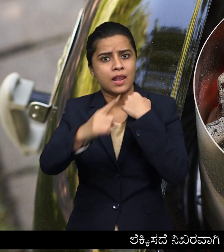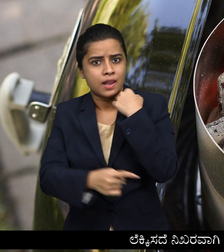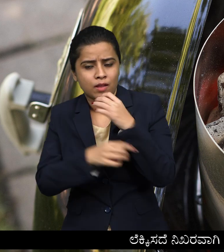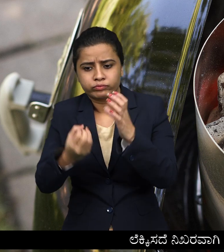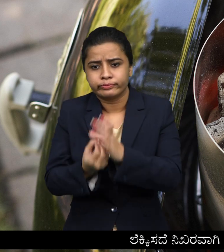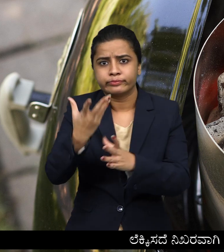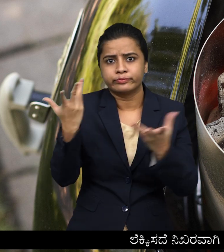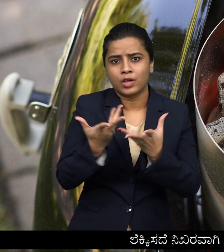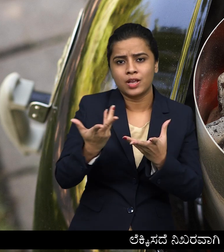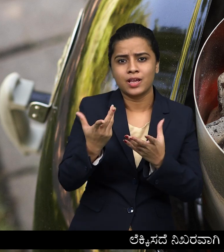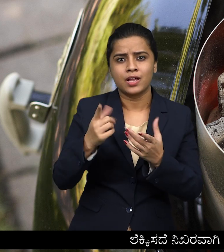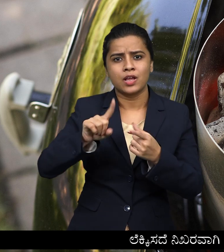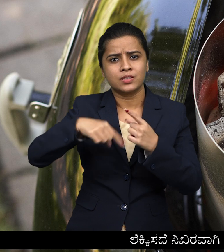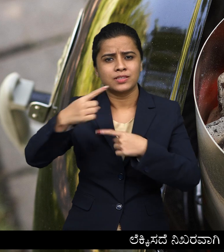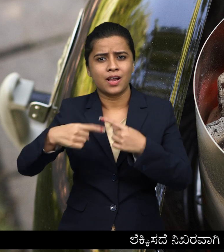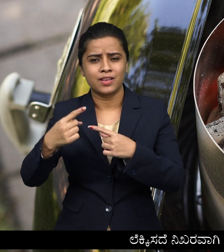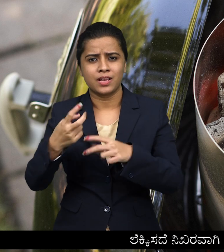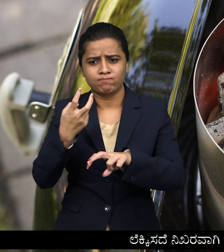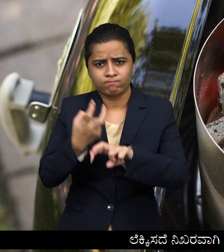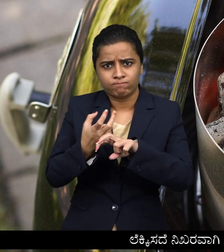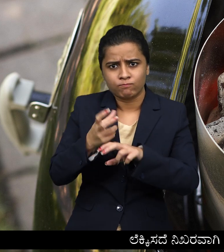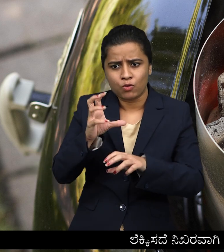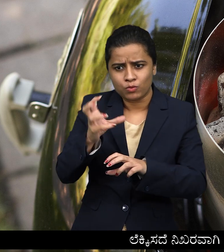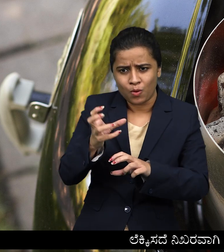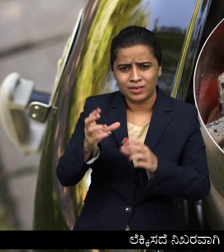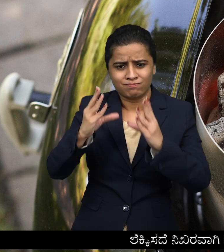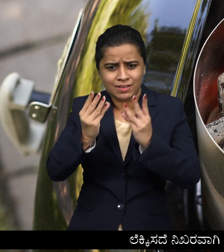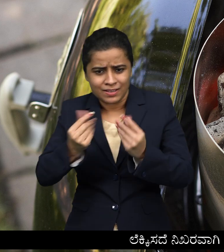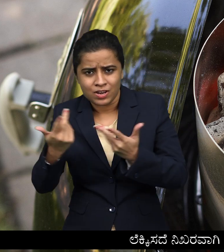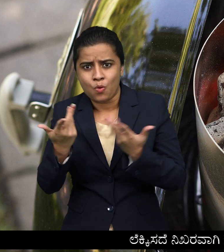ಲೆಕ್ಕಿಸದ ನಿಖರವಾಗಿ ಕಂಡುಹಿಡಿಯಲು ಸಾಧ್ಯವಾಯಿತು.